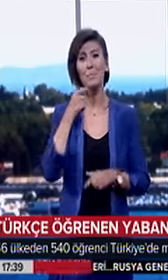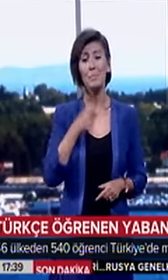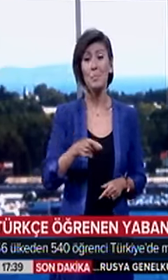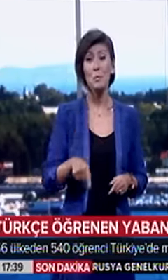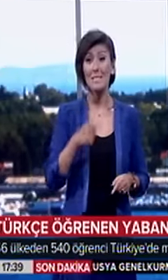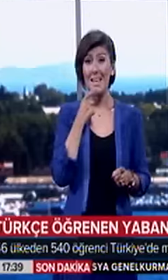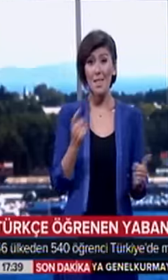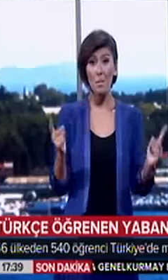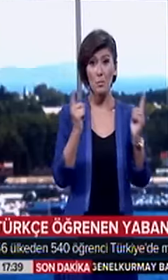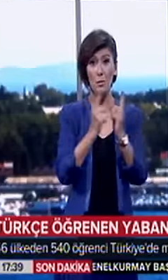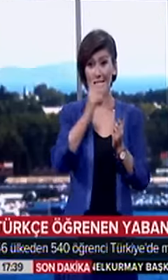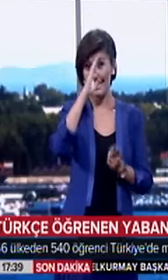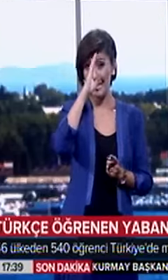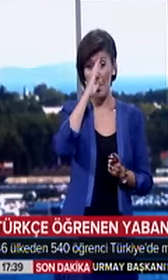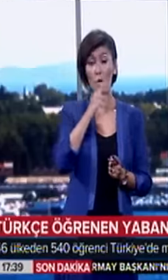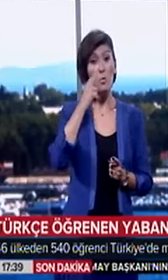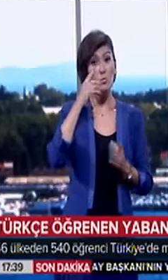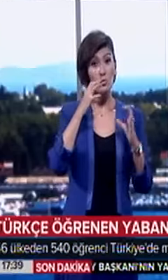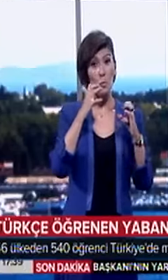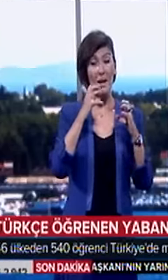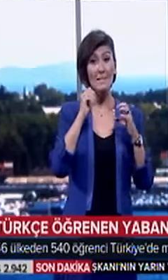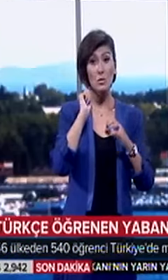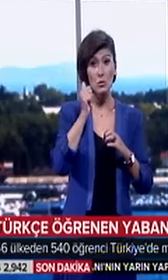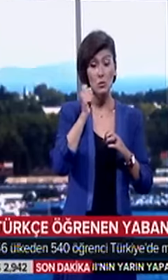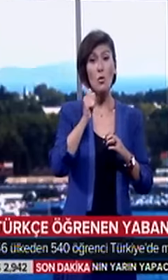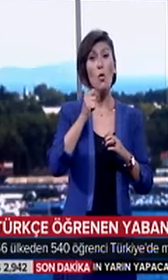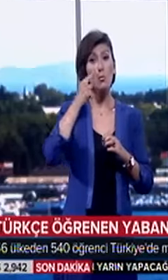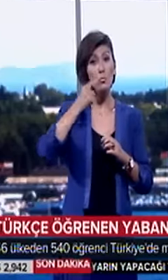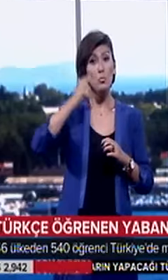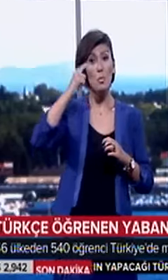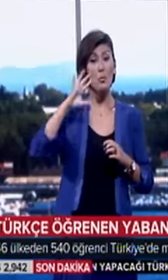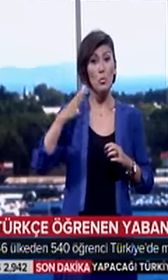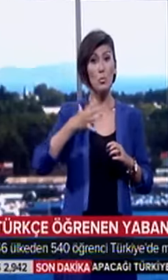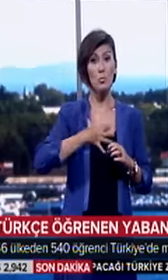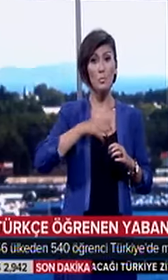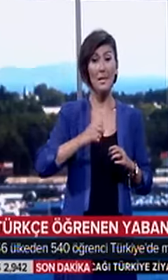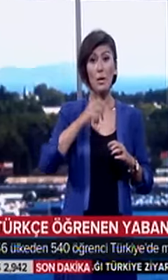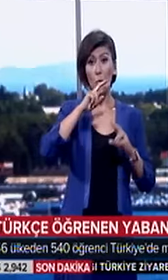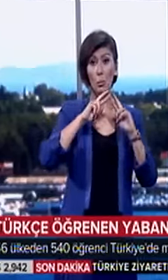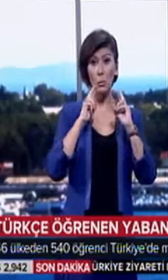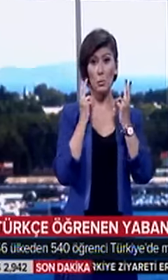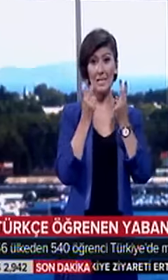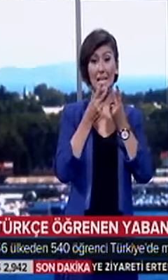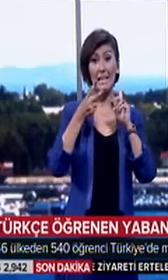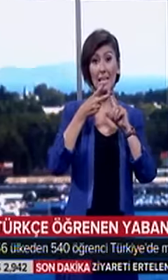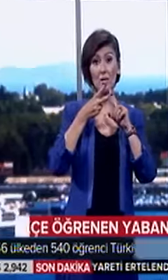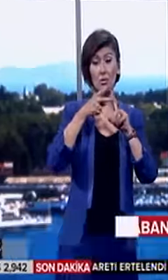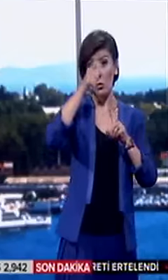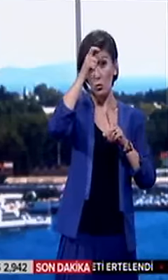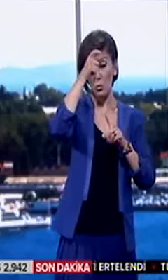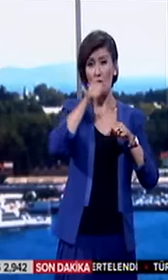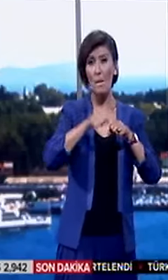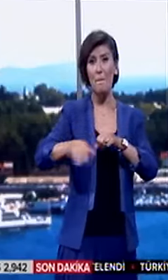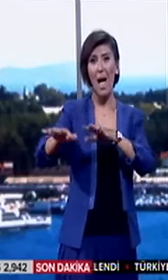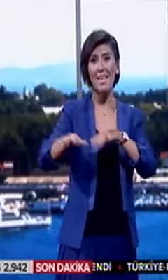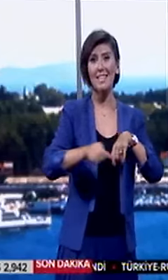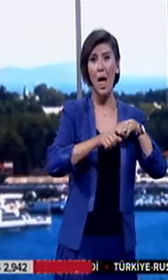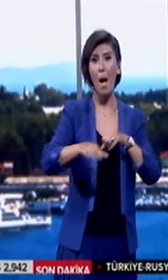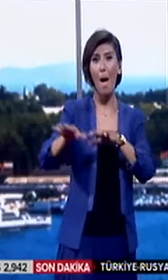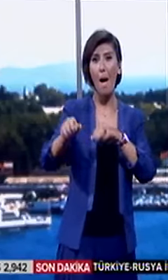buluşma İstanbul'da cumartesi günü Cumhurbaşkanlığı himayesinde yapılacak uluslararası 2. Türkçe Bayramı'yla sona erecek.